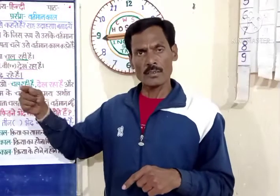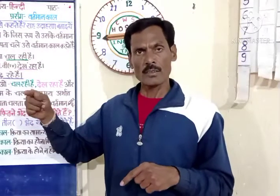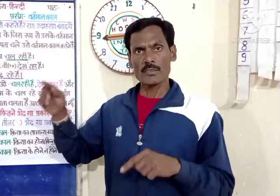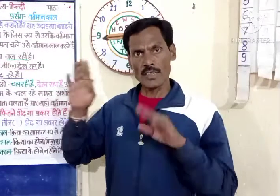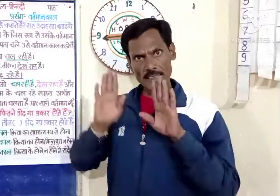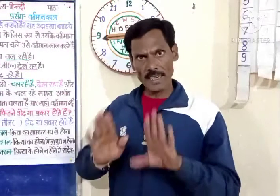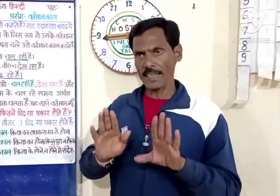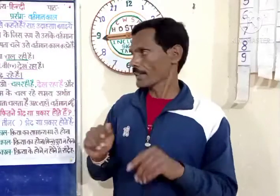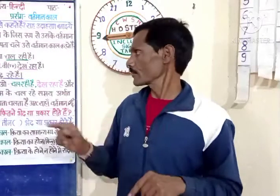चल रहे